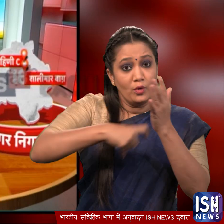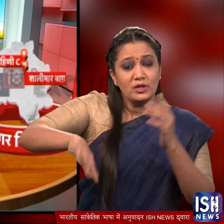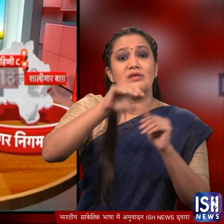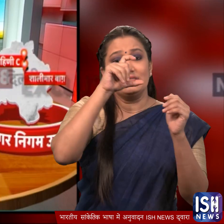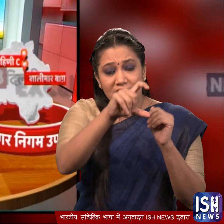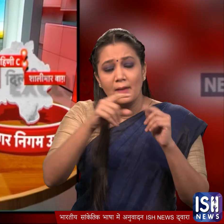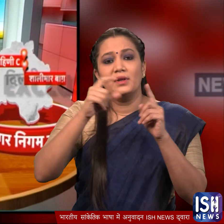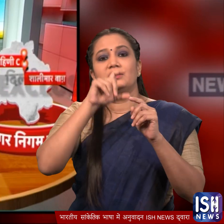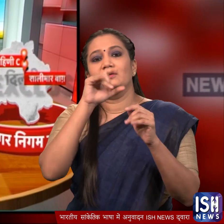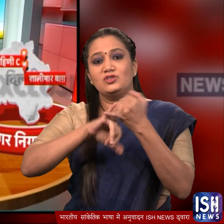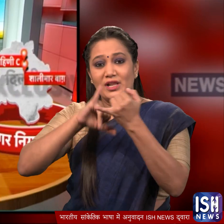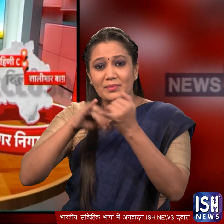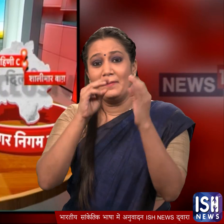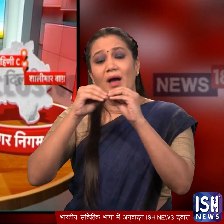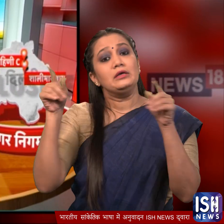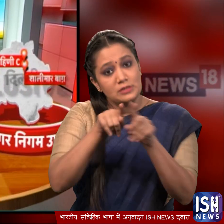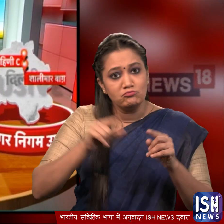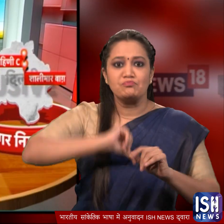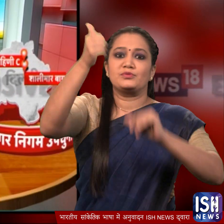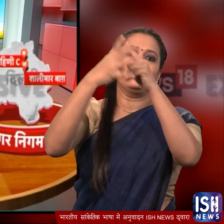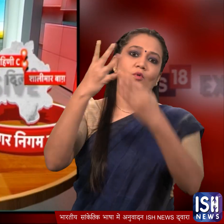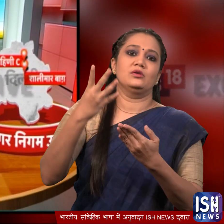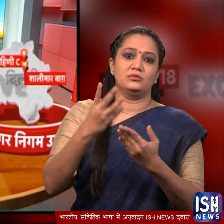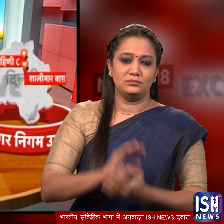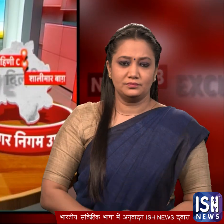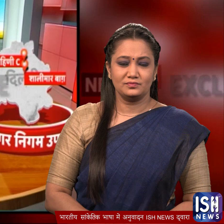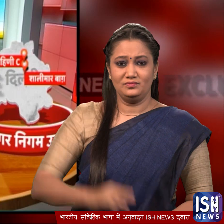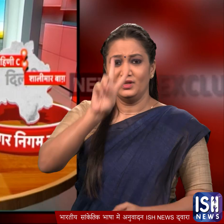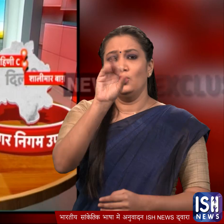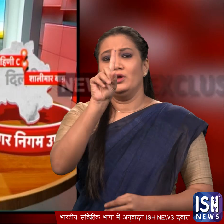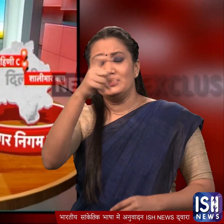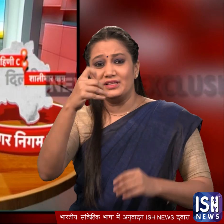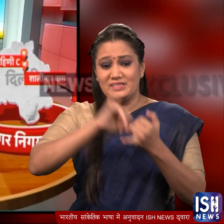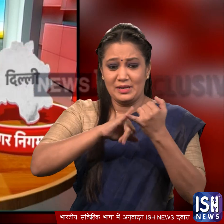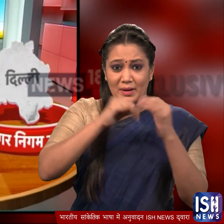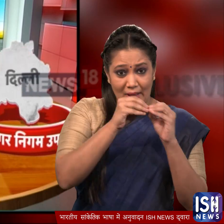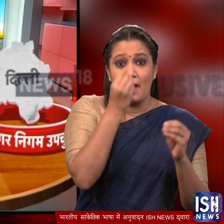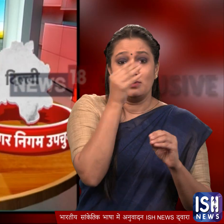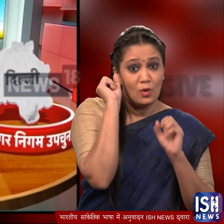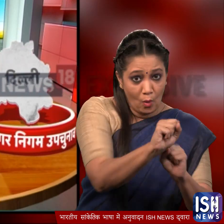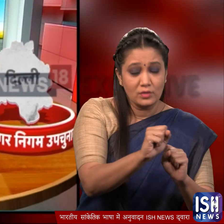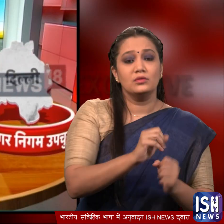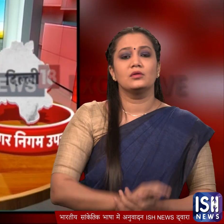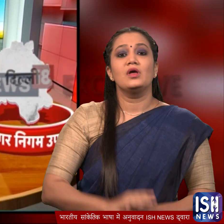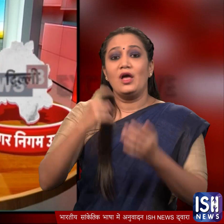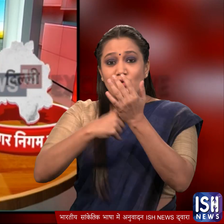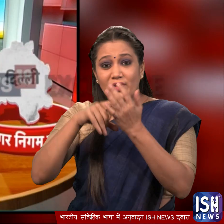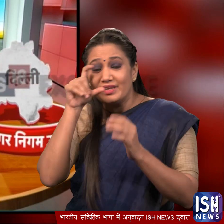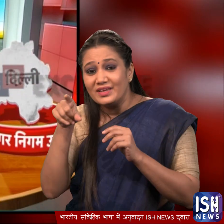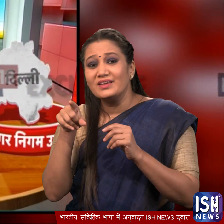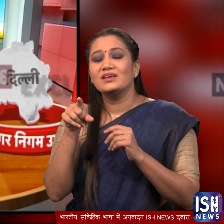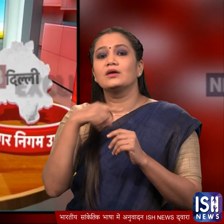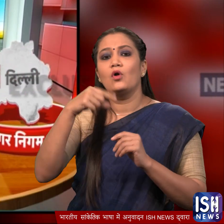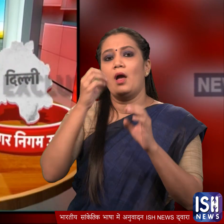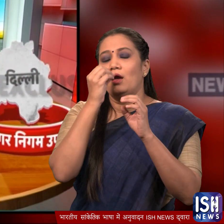की रोहिणी सी और शालीमार बाग सीट पर भी अपना जादू चलाया। जबकि 2017 में शालीमार बाग सीट बीजेपी के पास थी